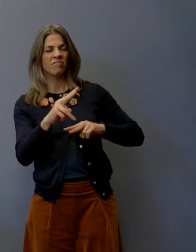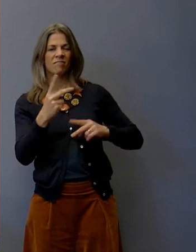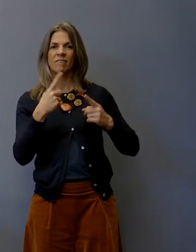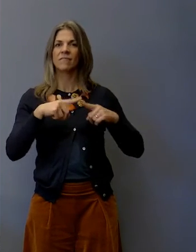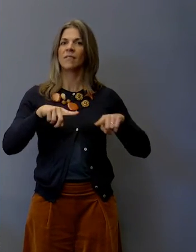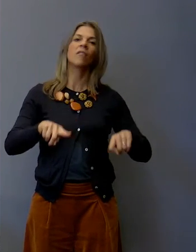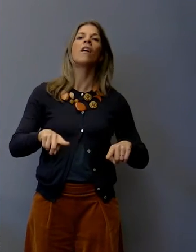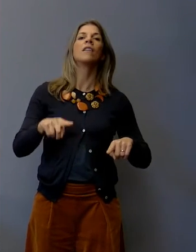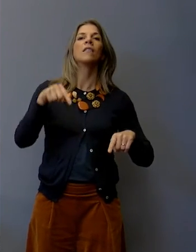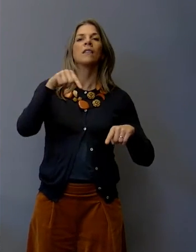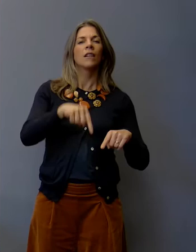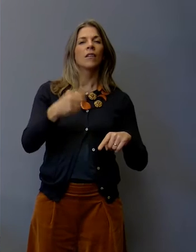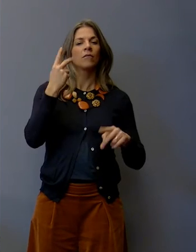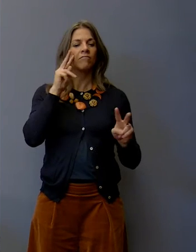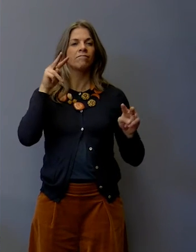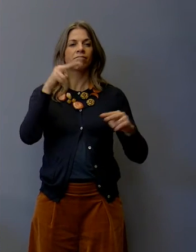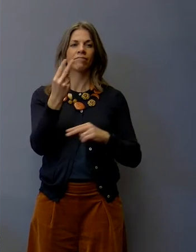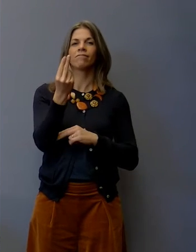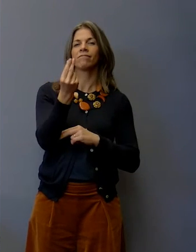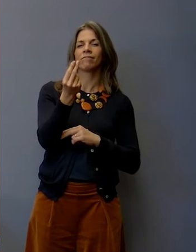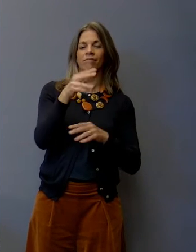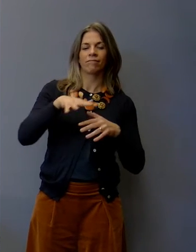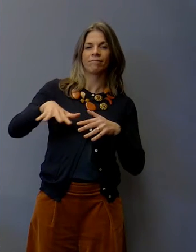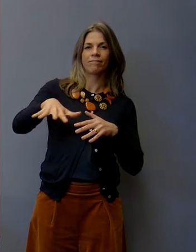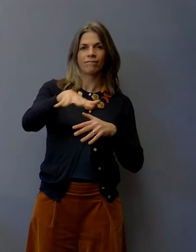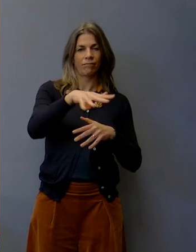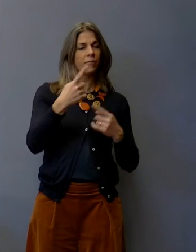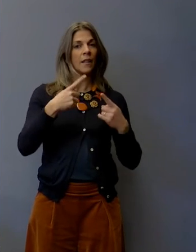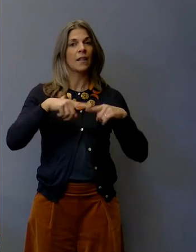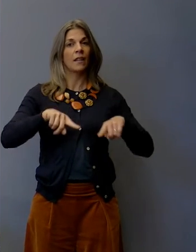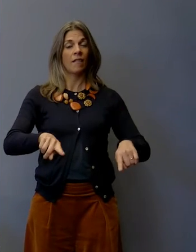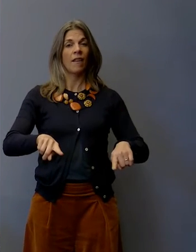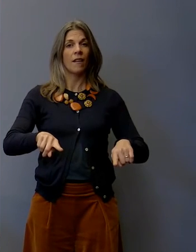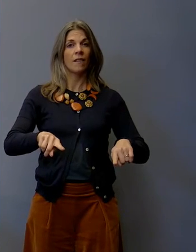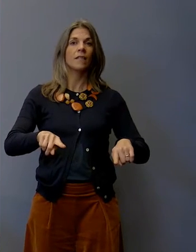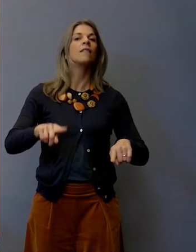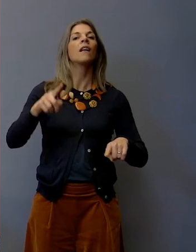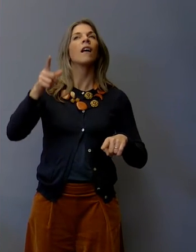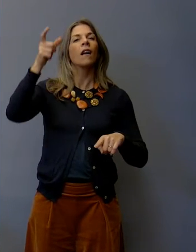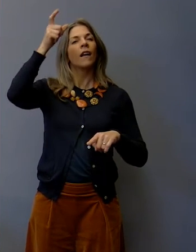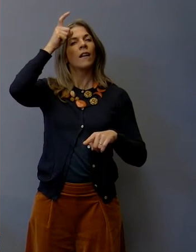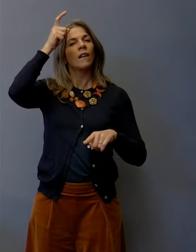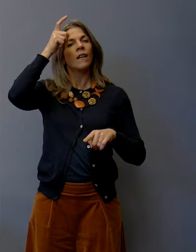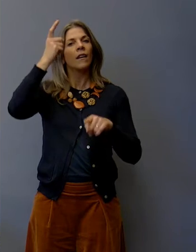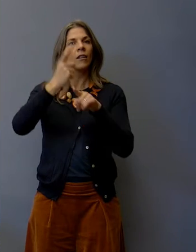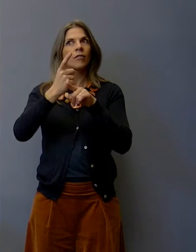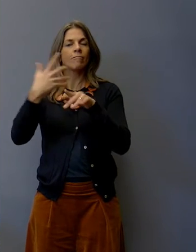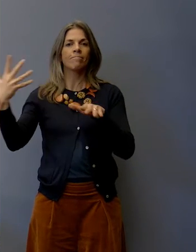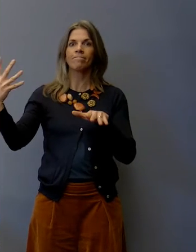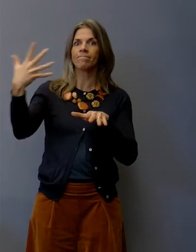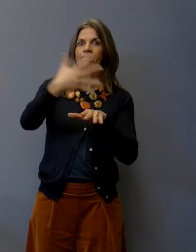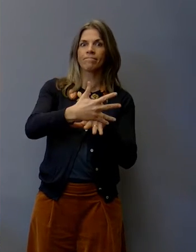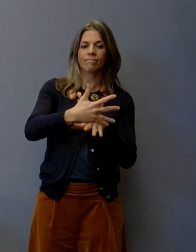keynesiana e ha fatto sì che lo stato intervenisse massicciamente e con urgenza in una grave emergenza